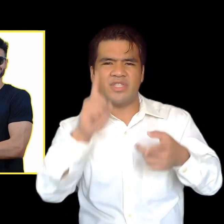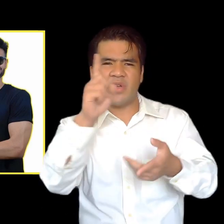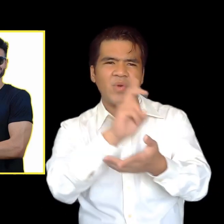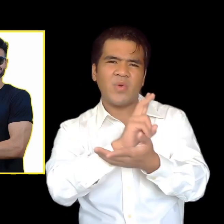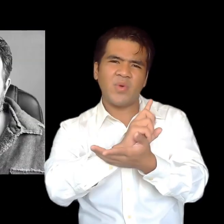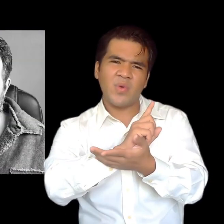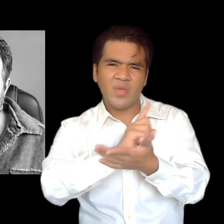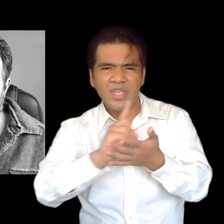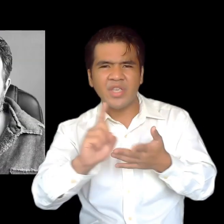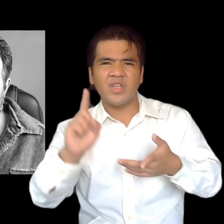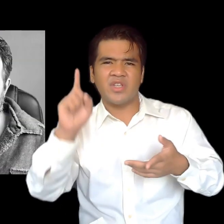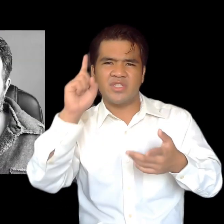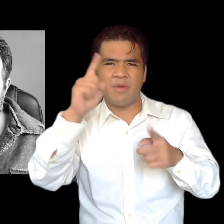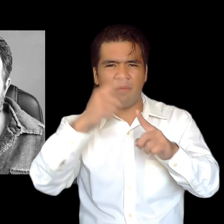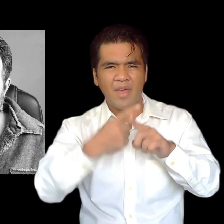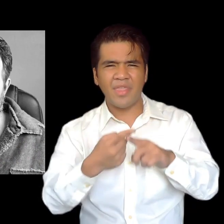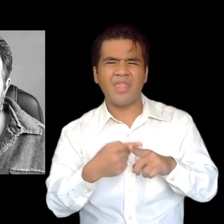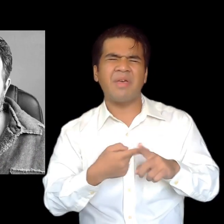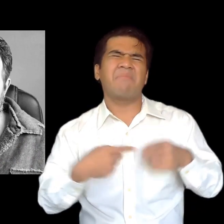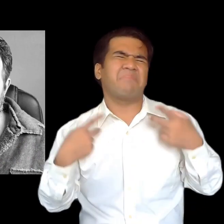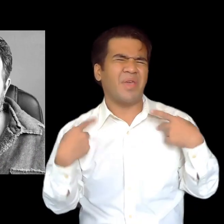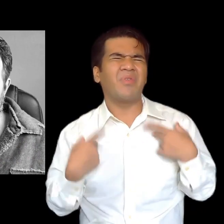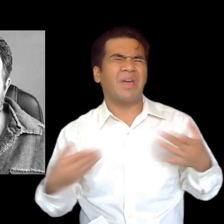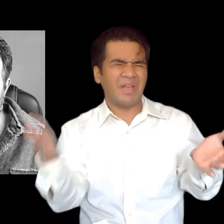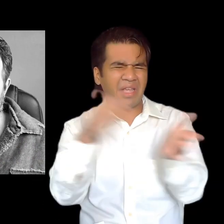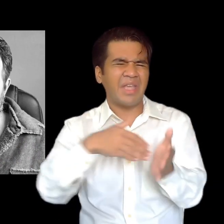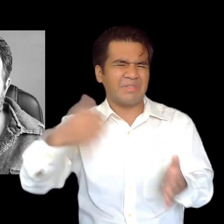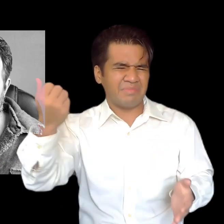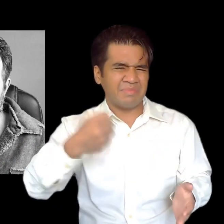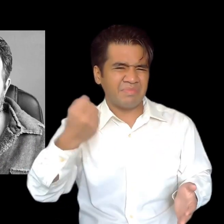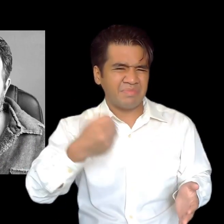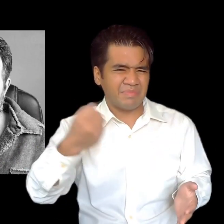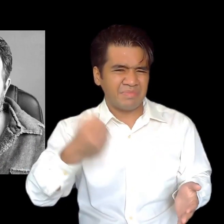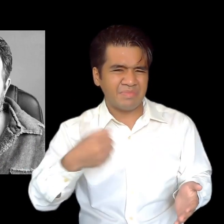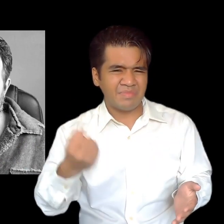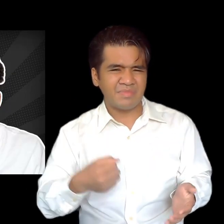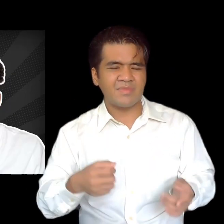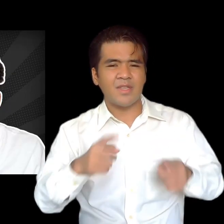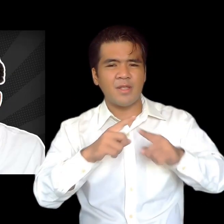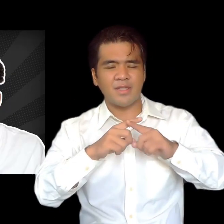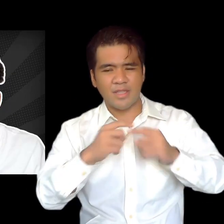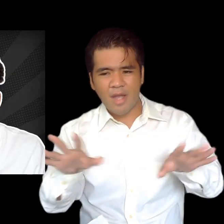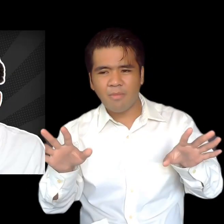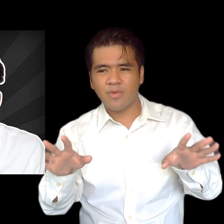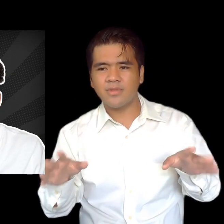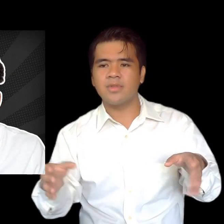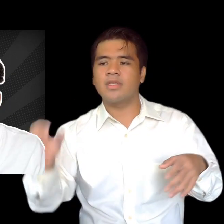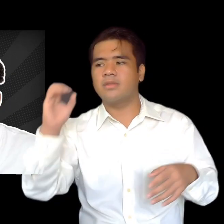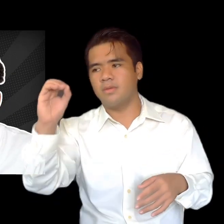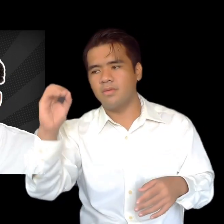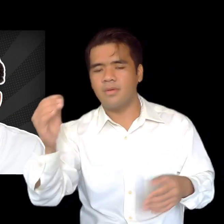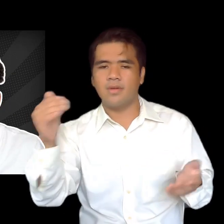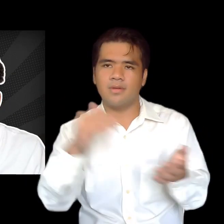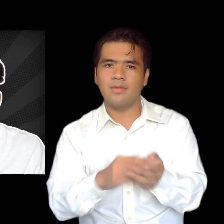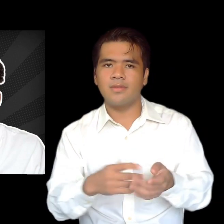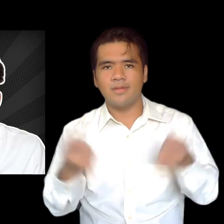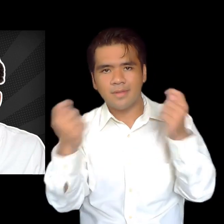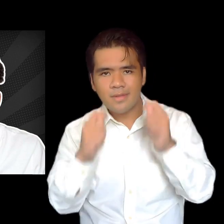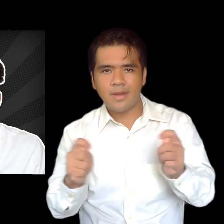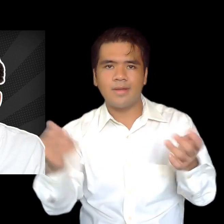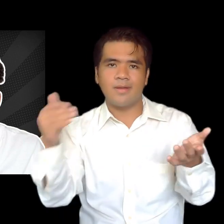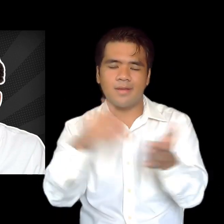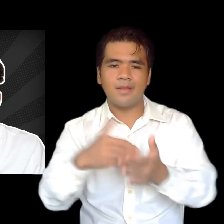ng NoFap ay nagre-relapse pa rin sila o nagmamasturbate muli. Then, back to zero na ulit sila sa